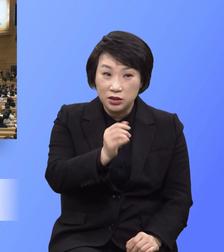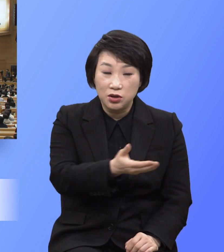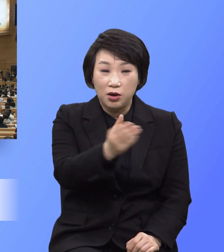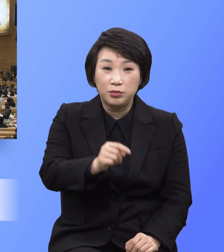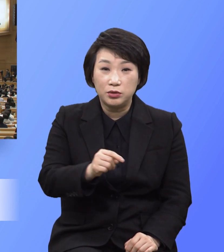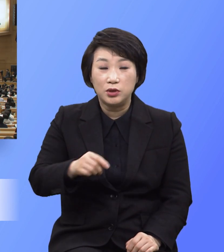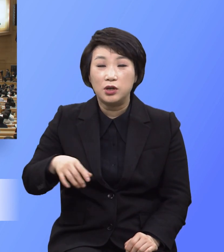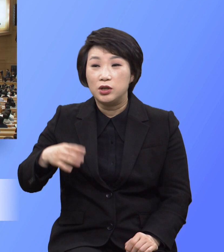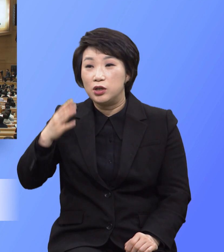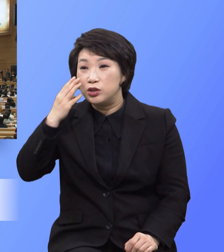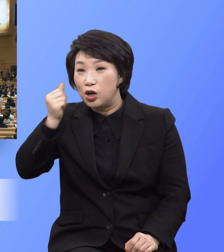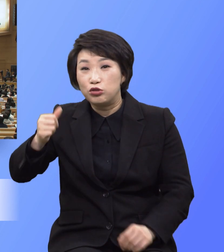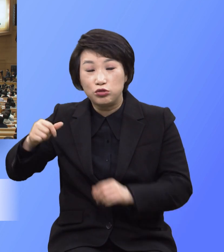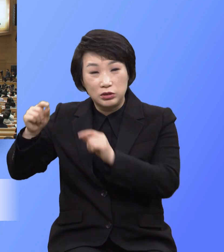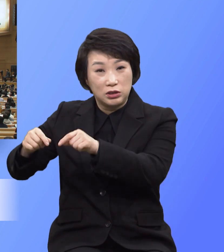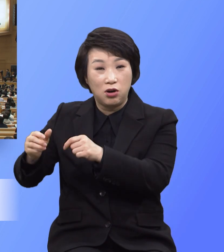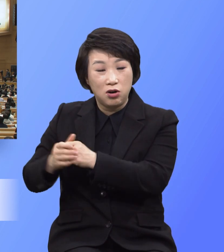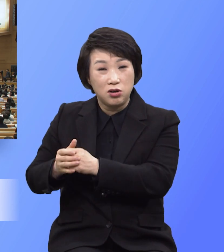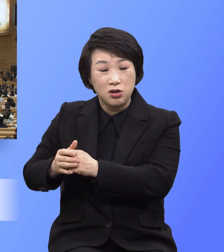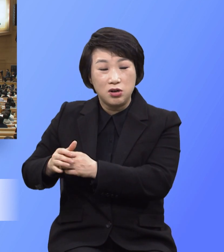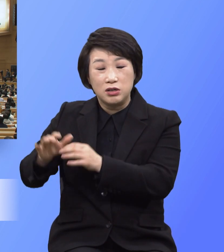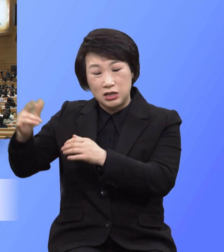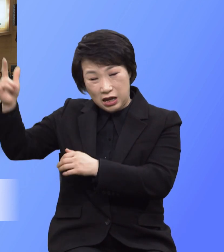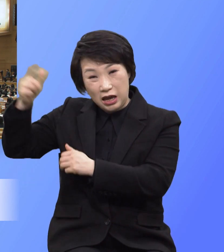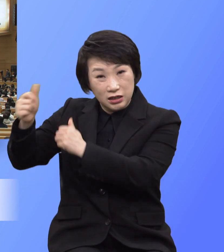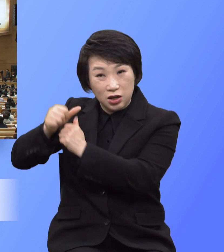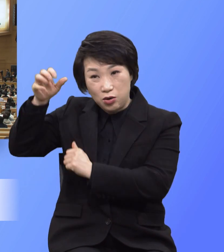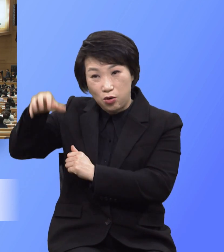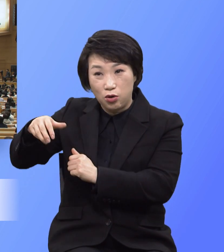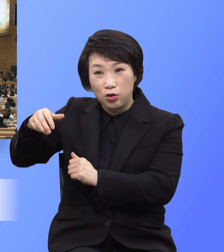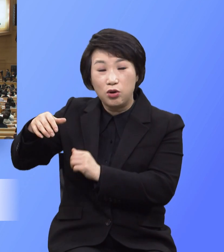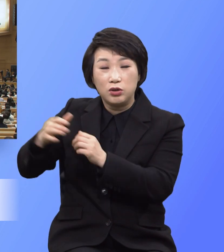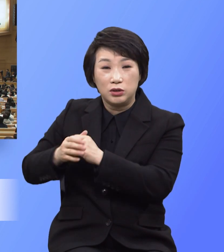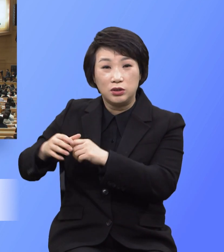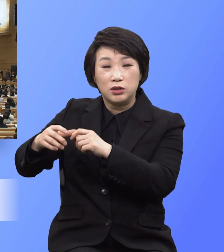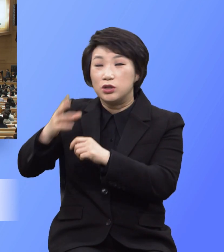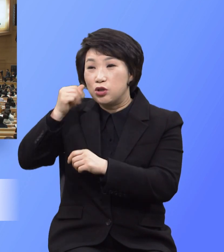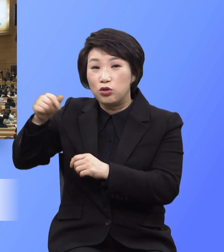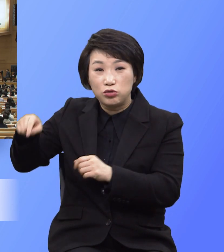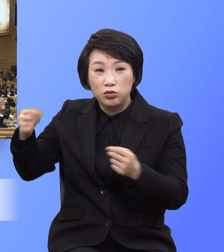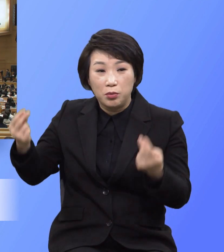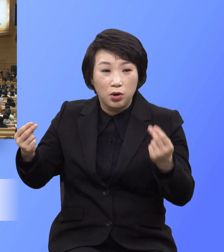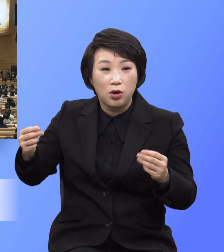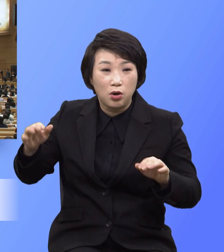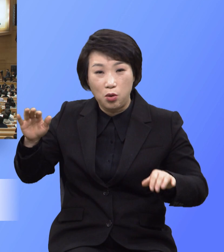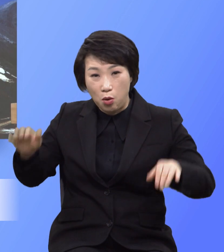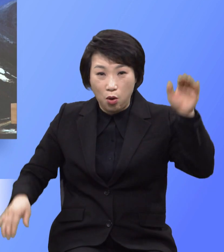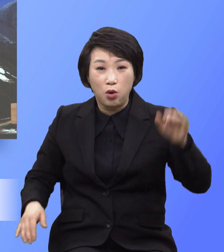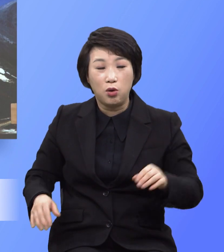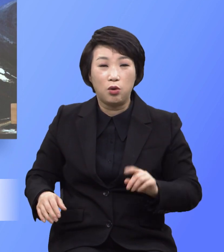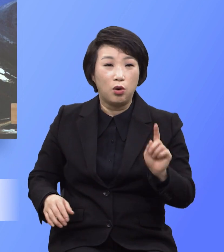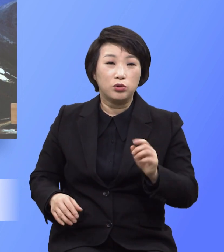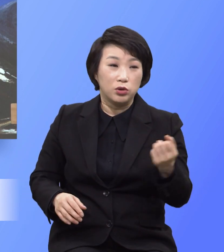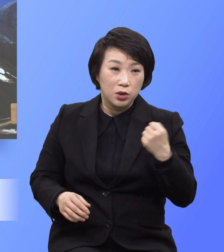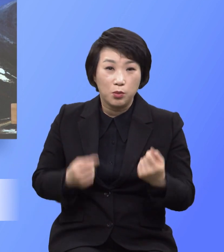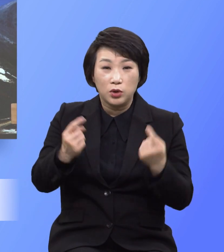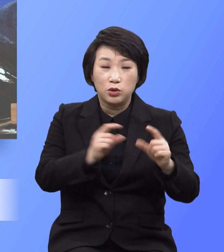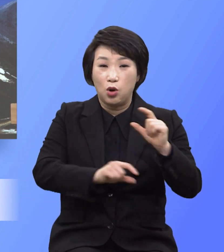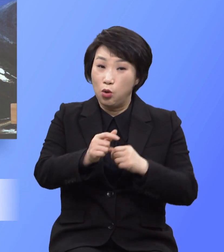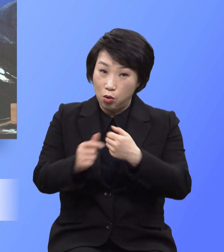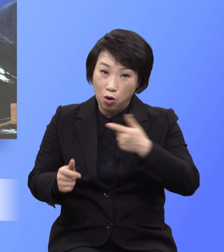석유와 비교가 되겠으며 그 에너지 자원이 어떤 자원보다 엄청나잖아요. 여러분